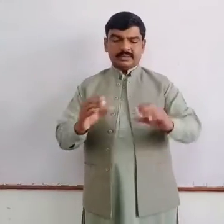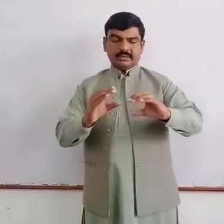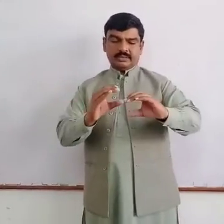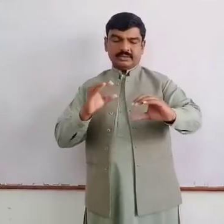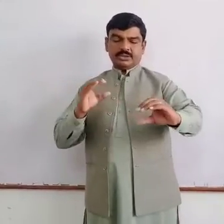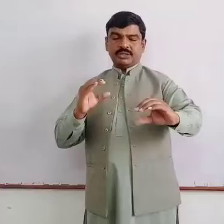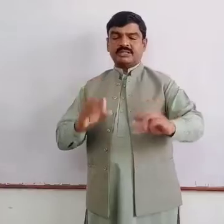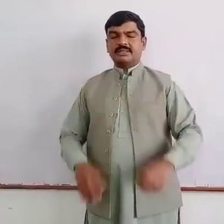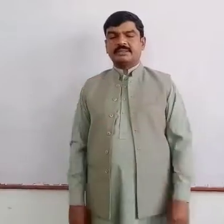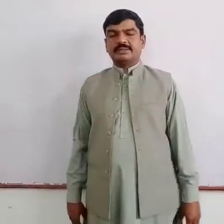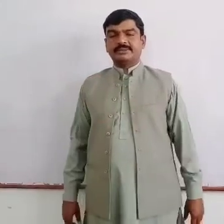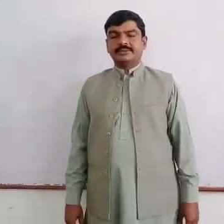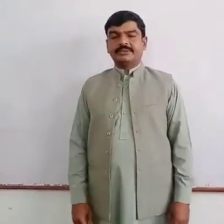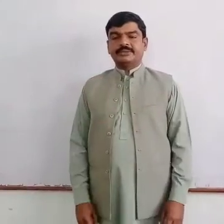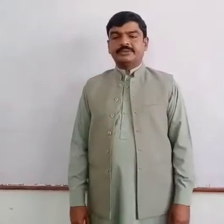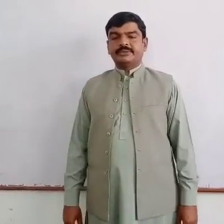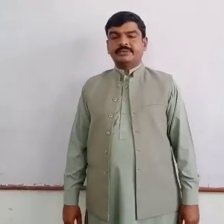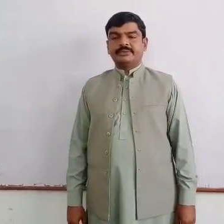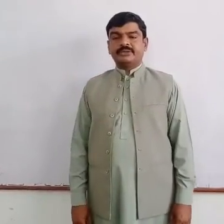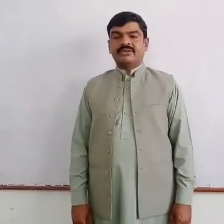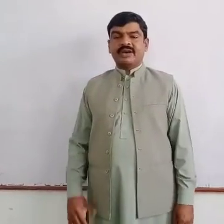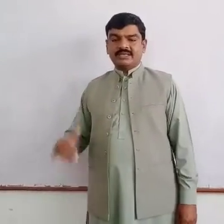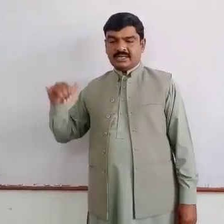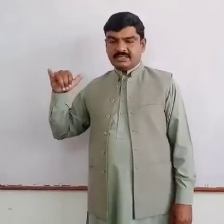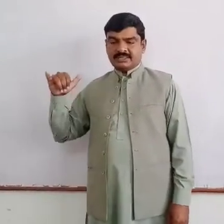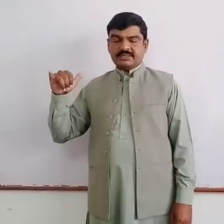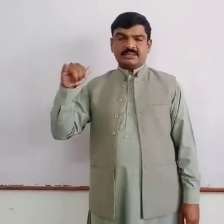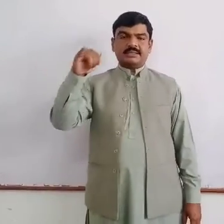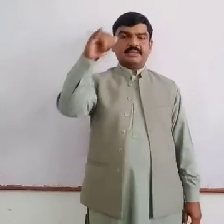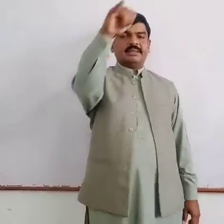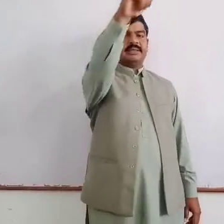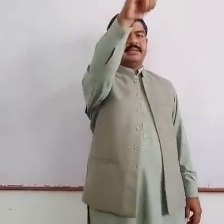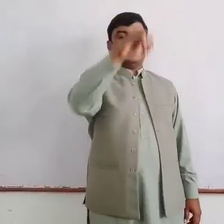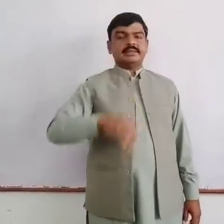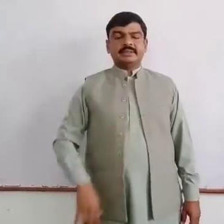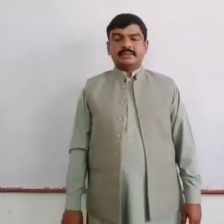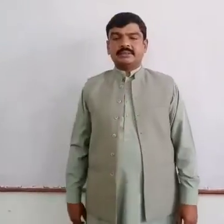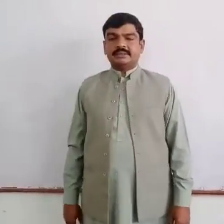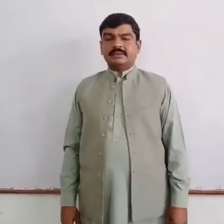चोटा साइज हवाई जहाज हवाई जहाज प्राट प्राट मोटर करते हैं झाल हवाई